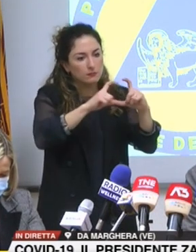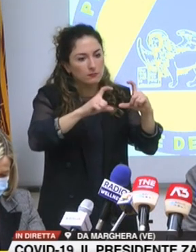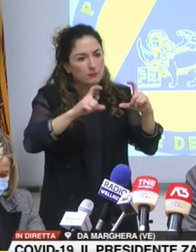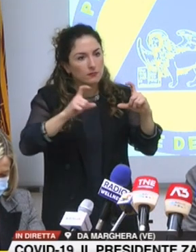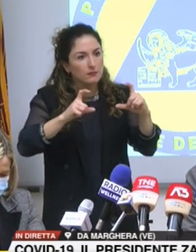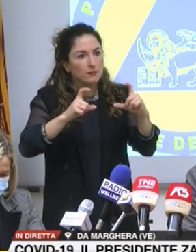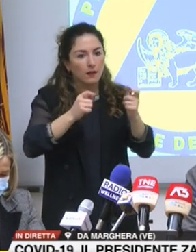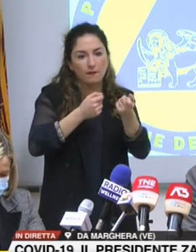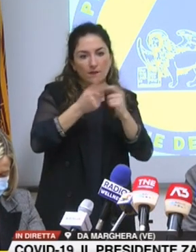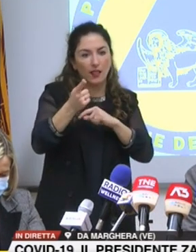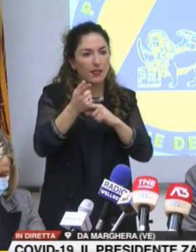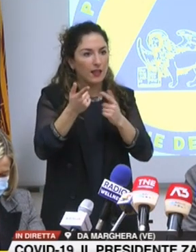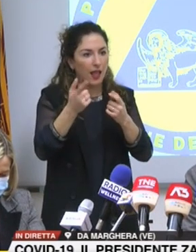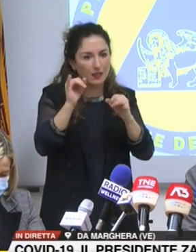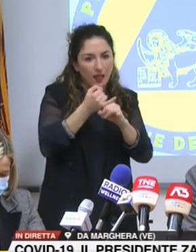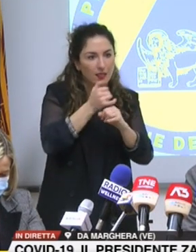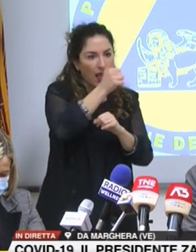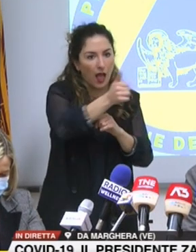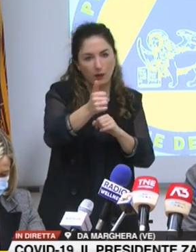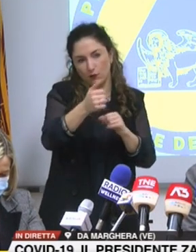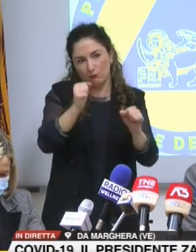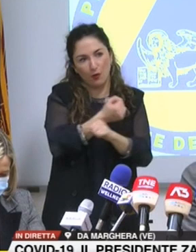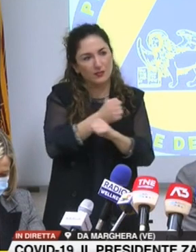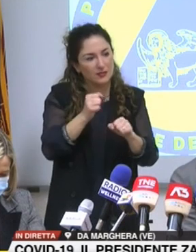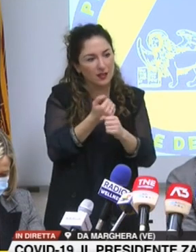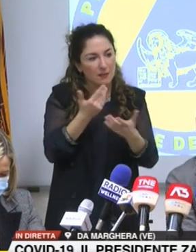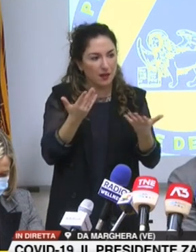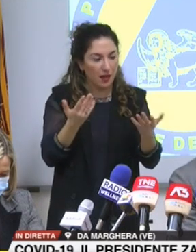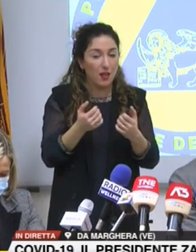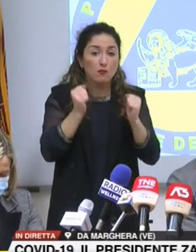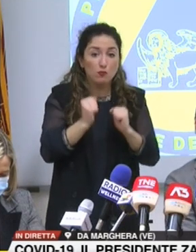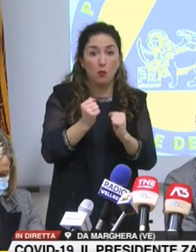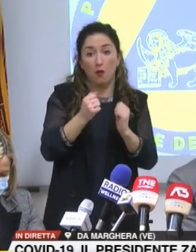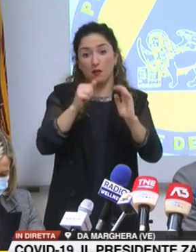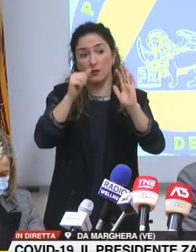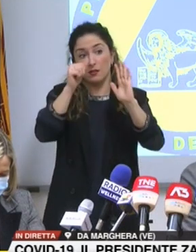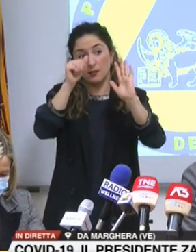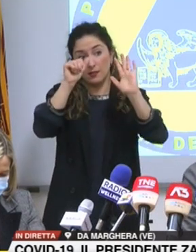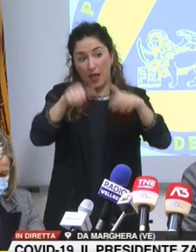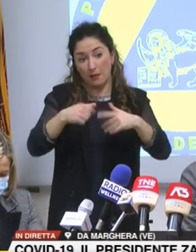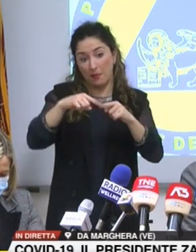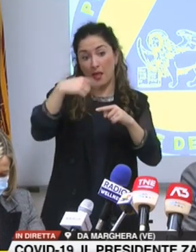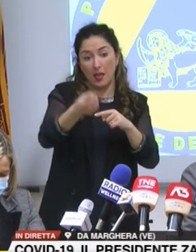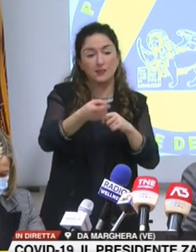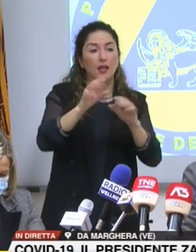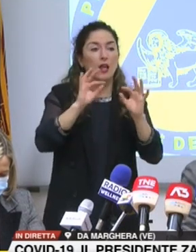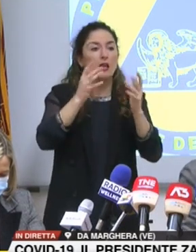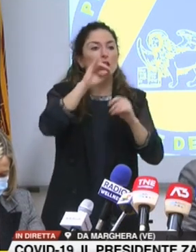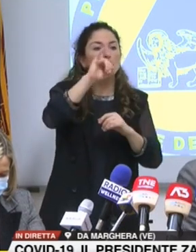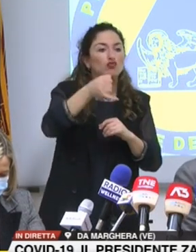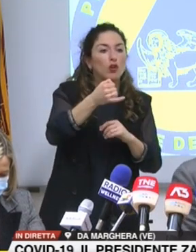a un retail, come si dice, no? Una vendita al singolo cittadino. Accadrà fra 6 mesi, e quando arriverà, che so, Johnson & Johnson,